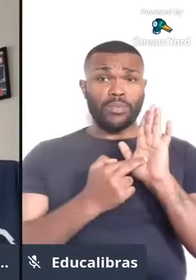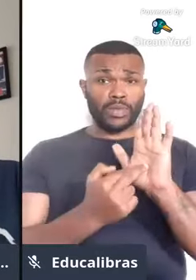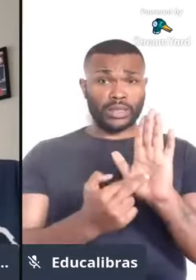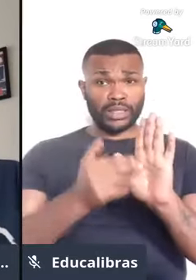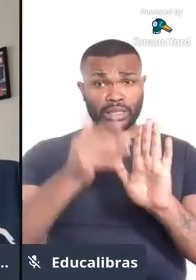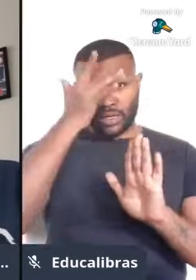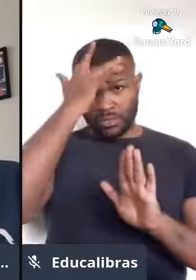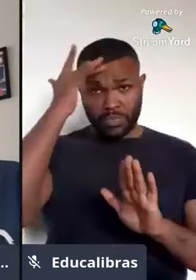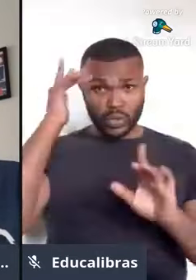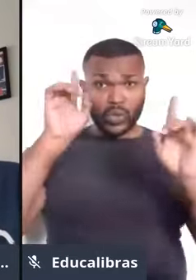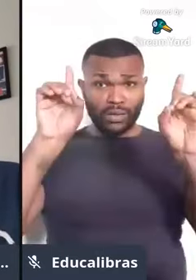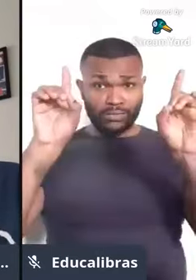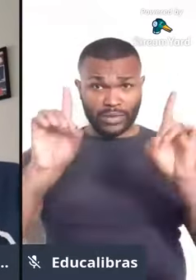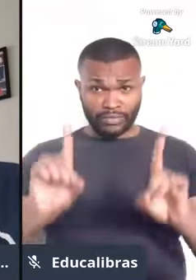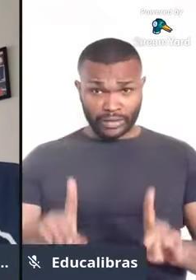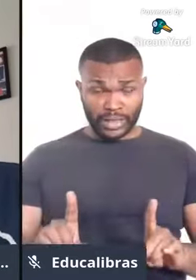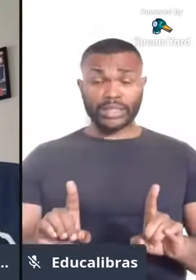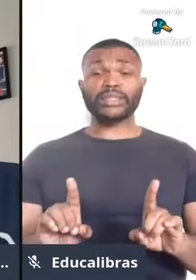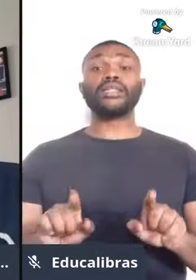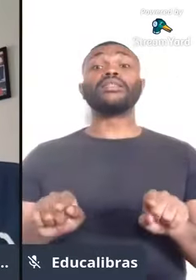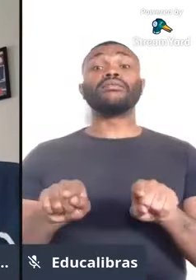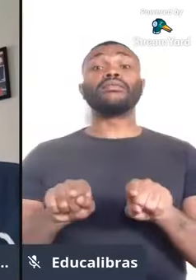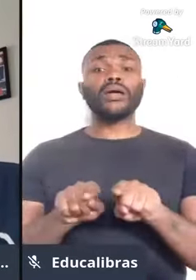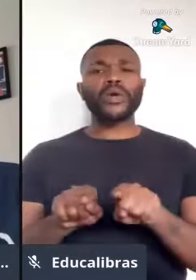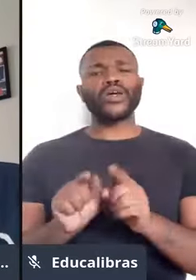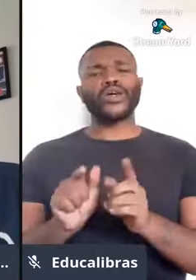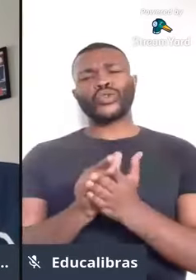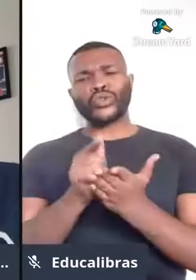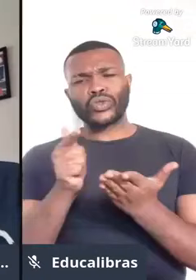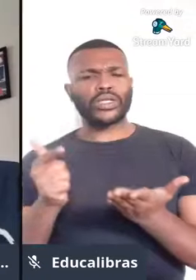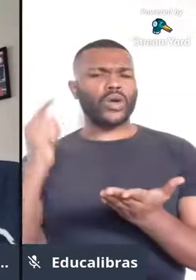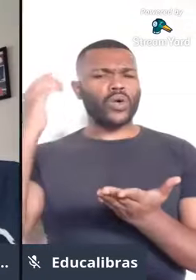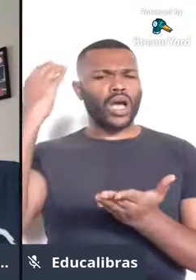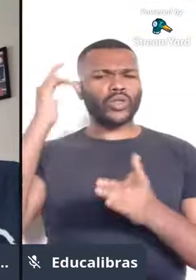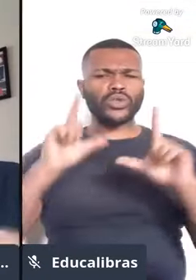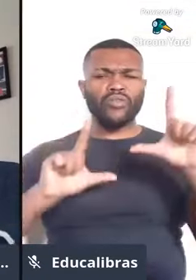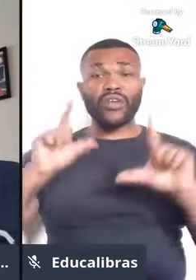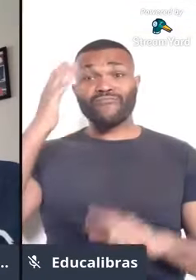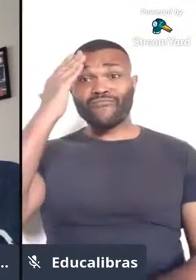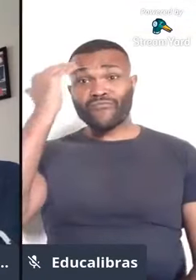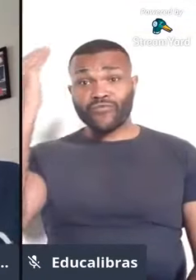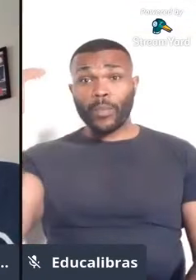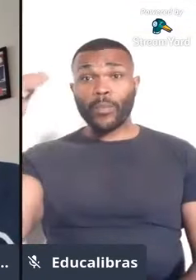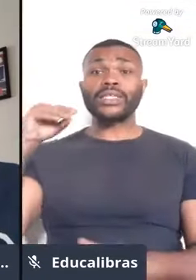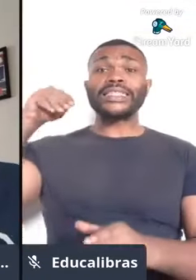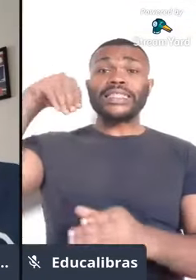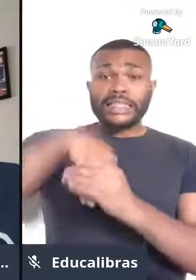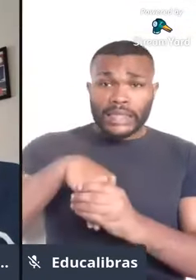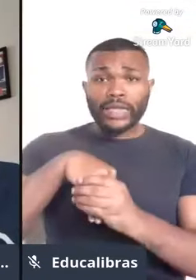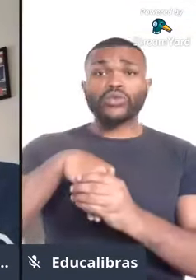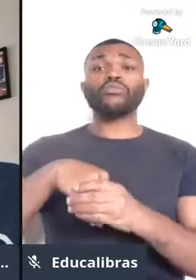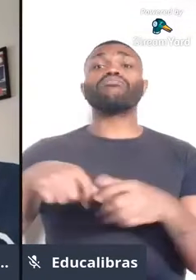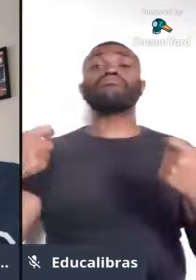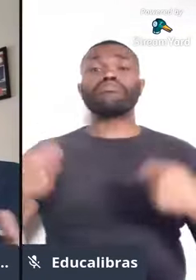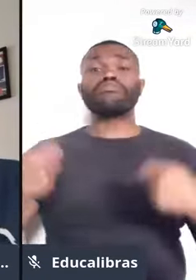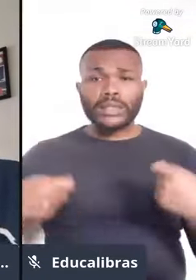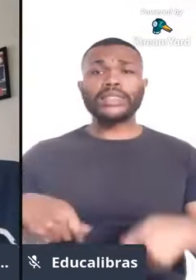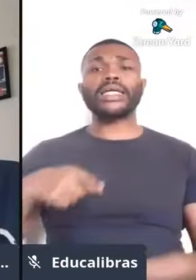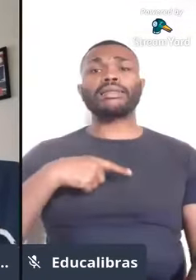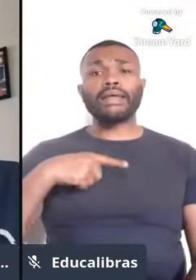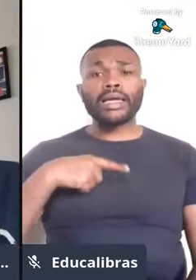deficiência, a grande imprensa precisa ter representantes do universo da pessoa com deficiência na rede de decisão, né?